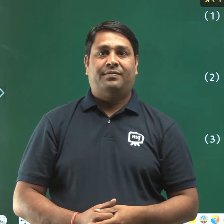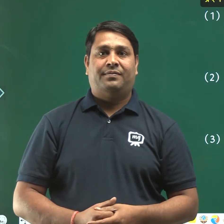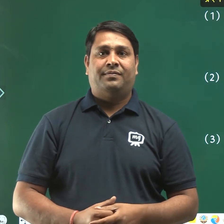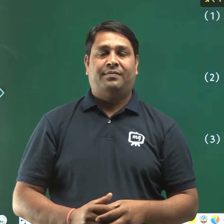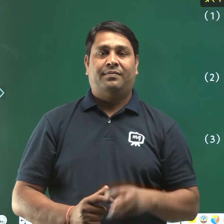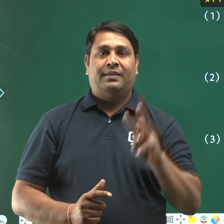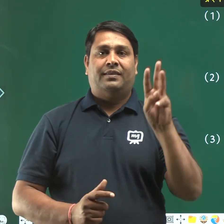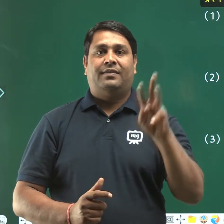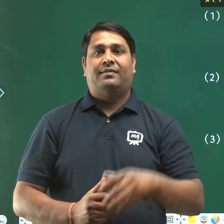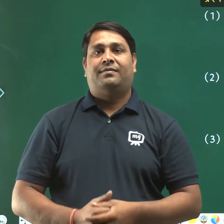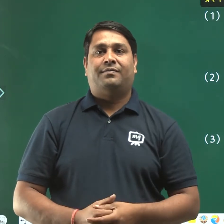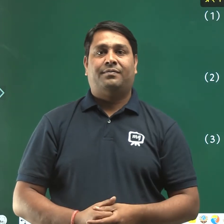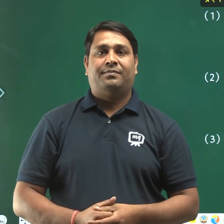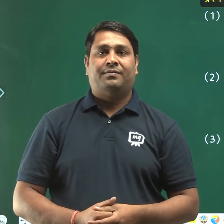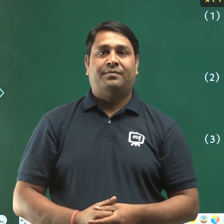3,